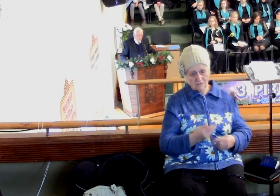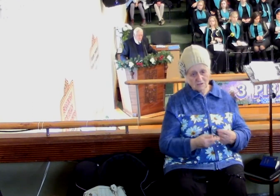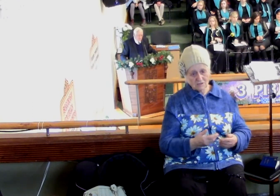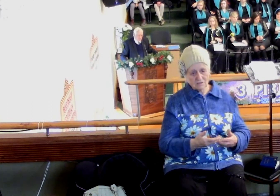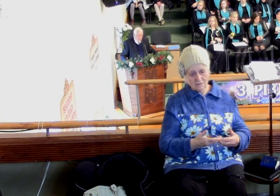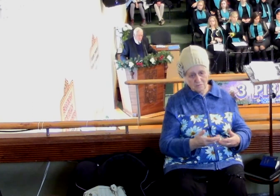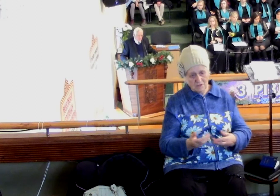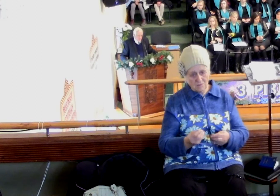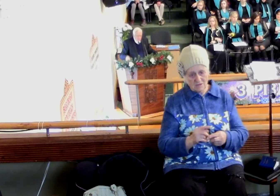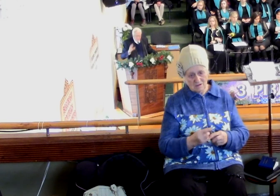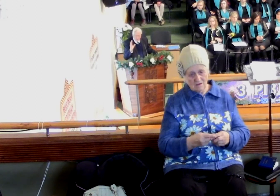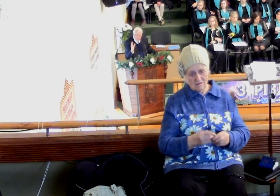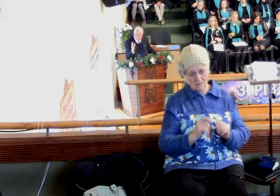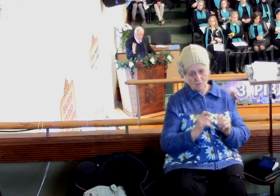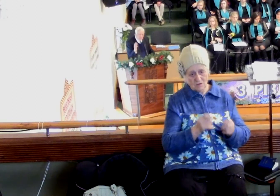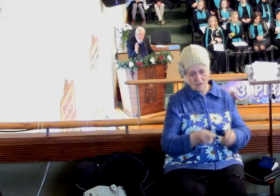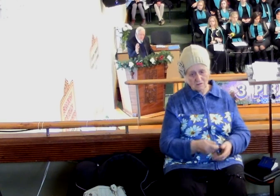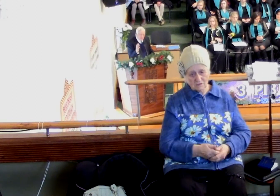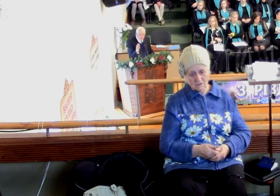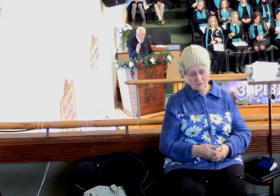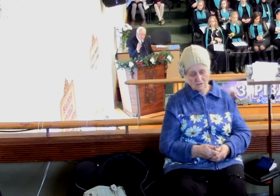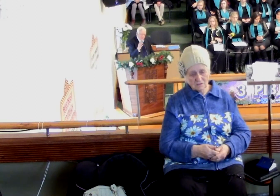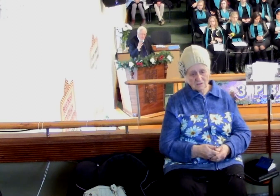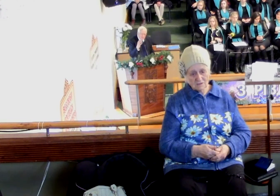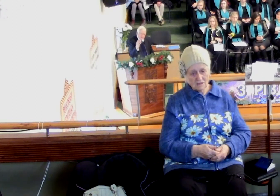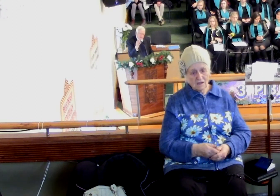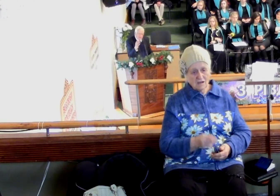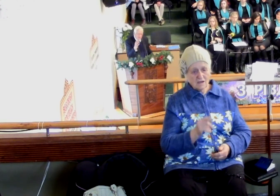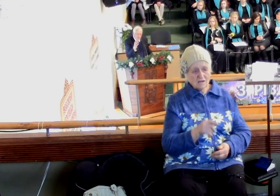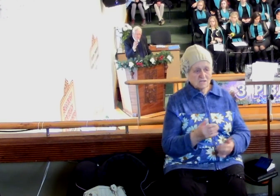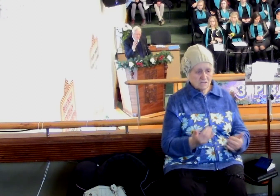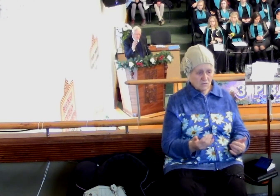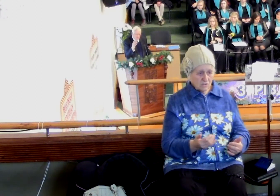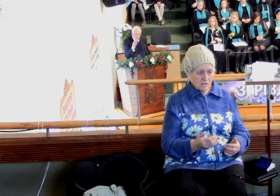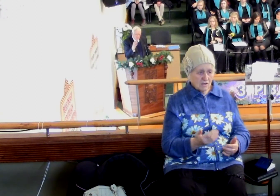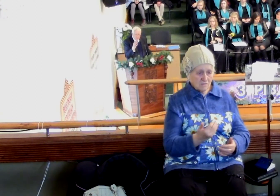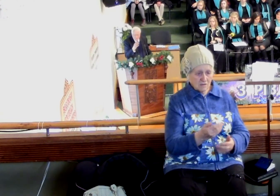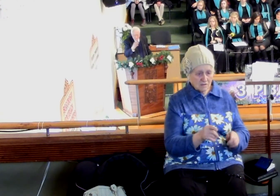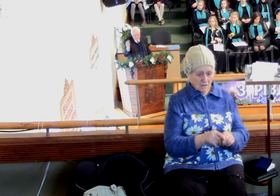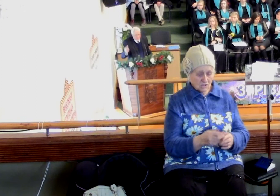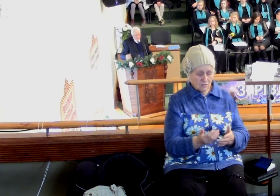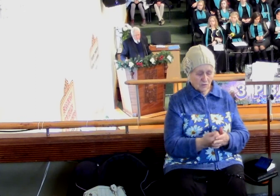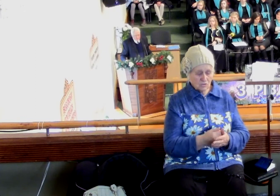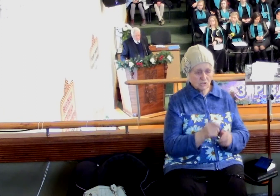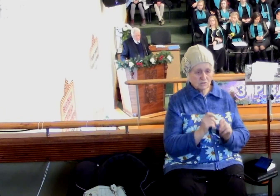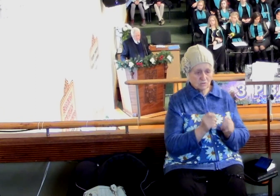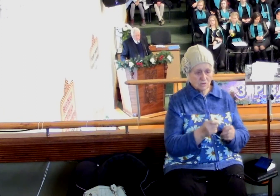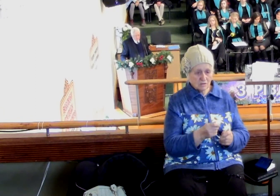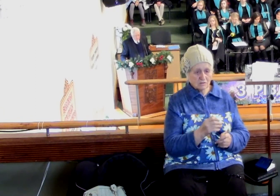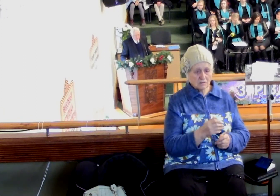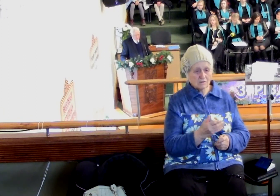Друзья, дорогие, тот подарок, который Церковь вам сегодня даст, вам будет